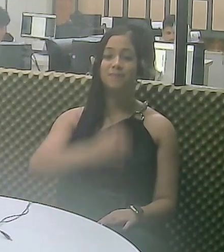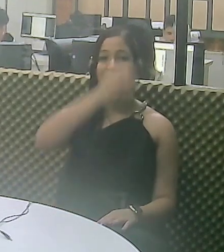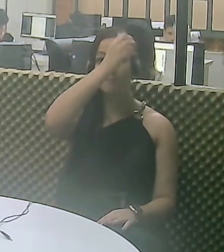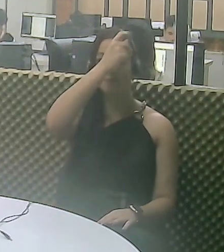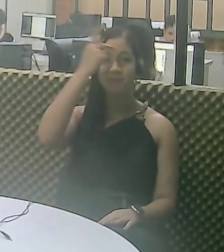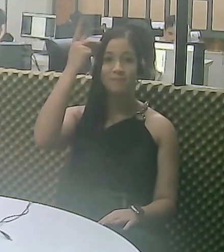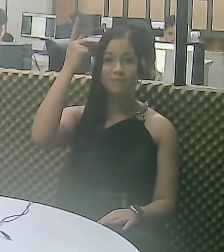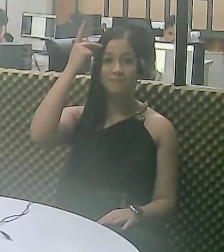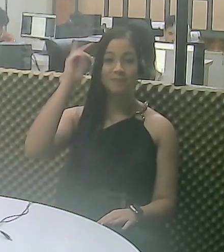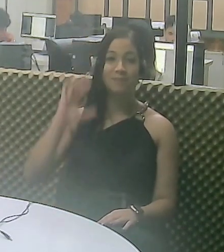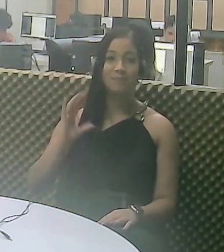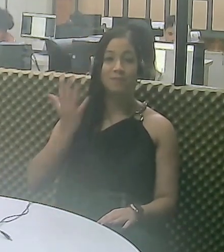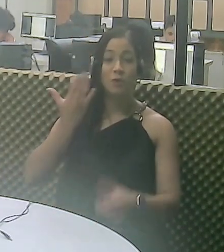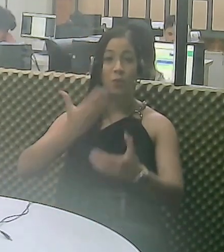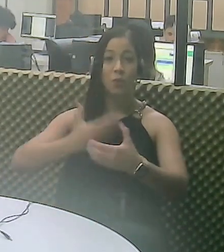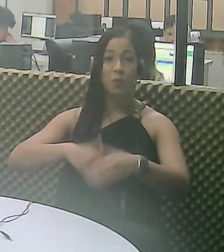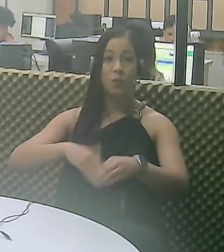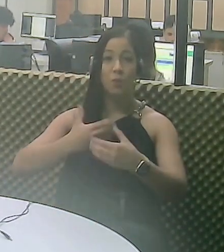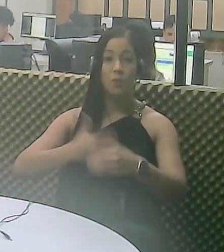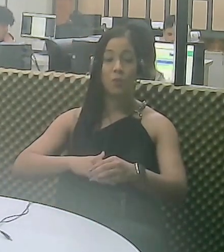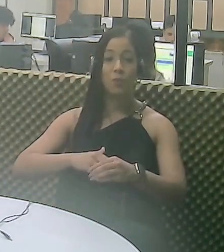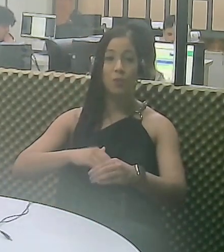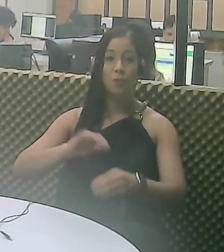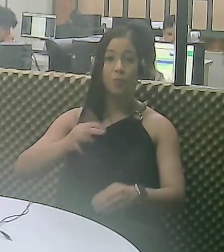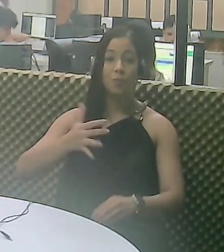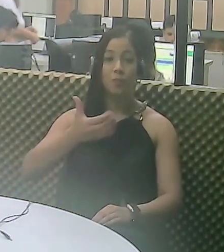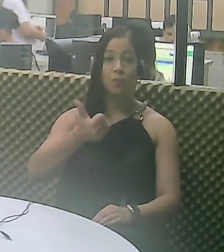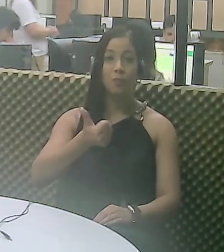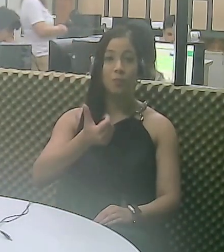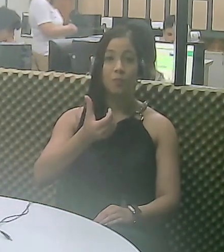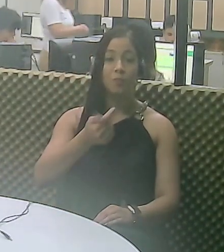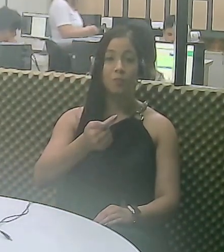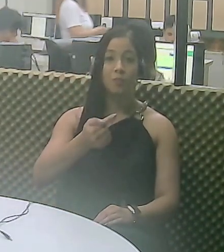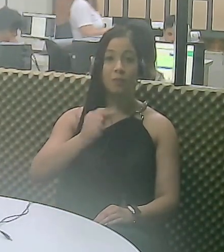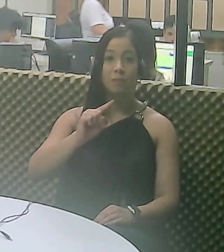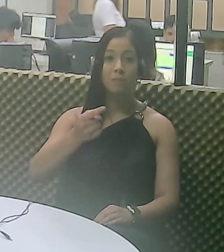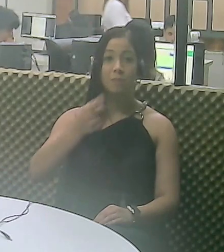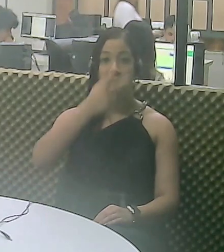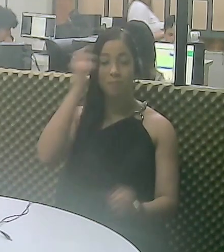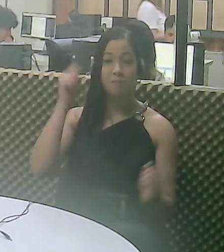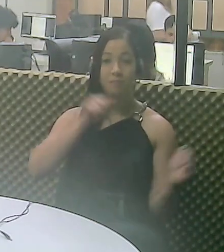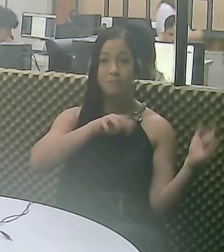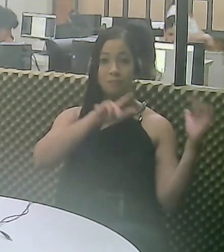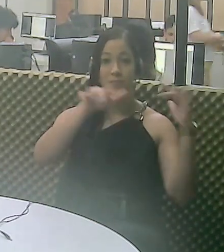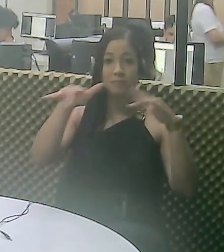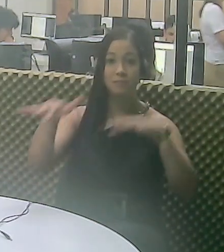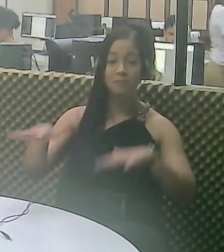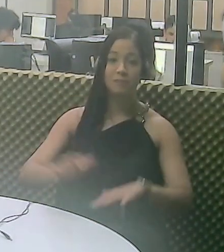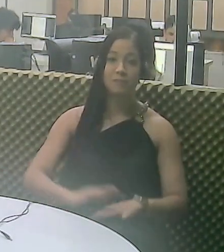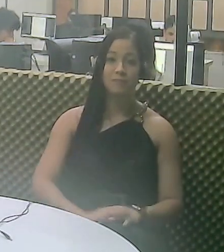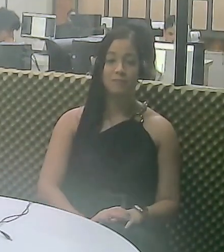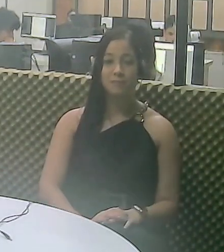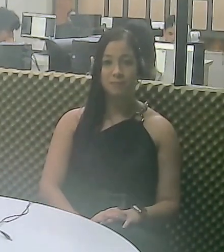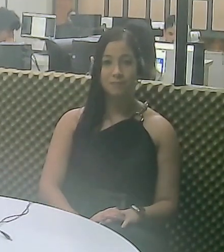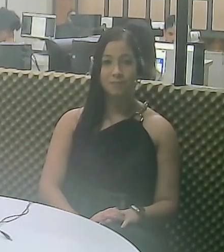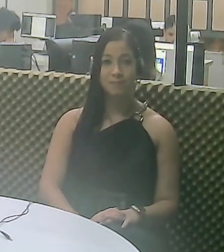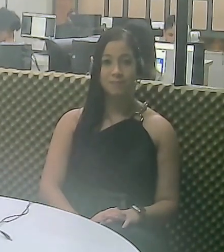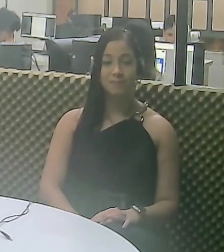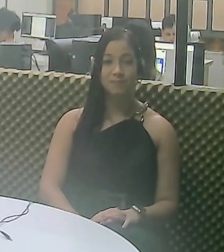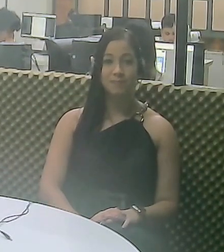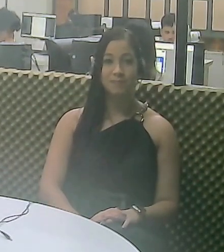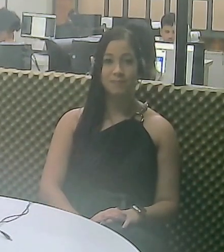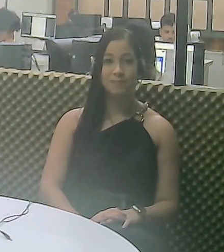Prefeitura realiza concurso público com cerca de 17 mil participantes. E